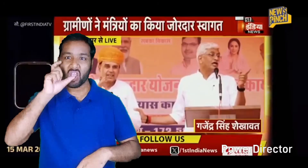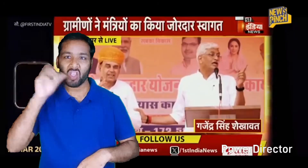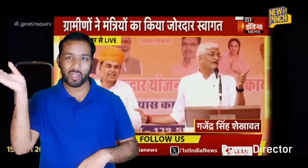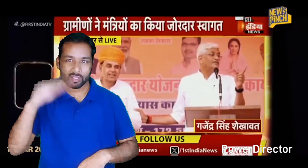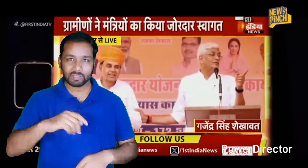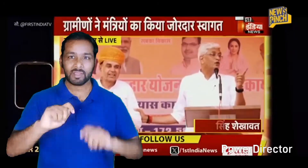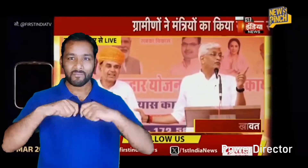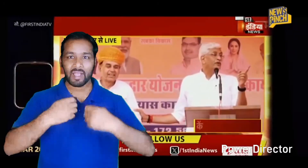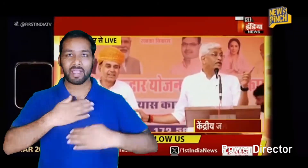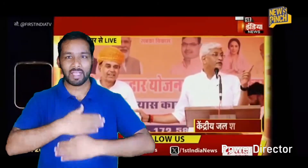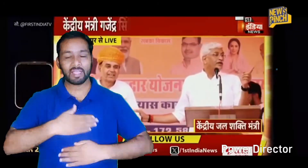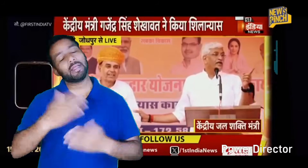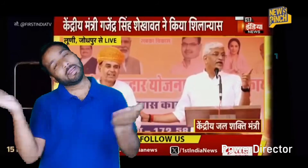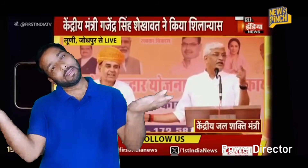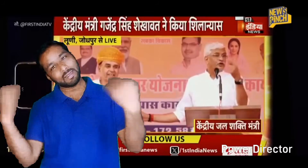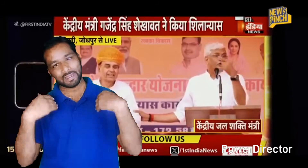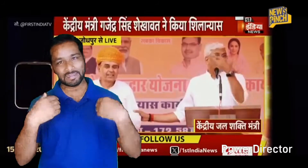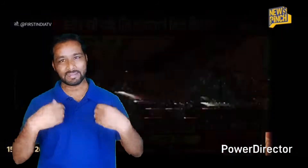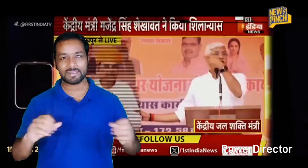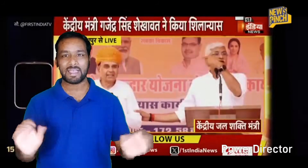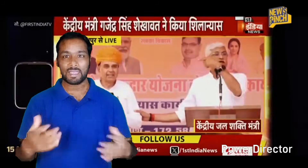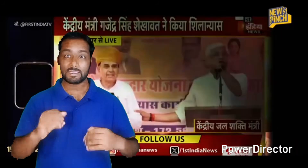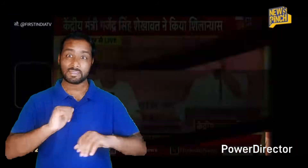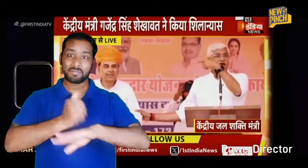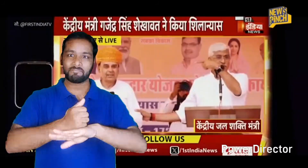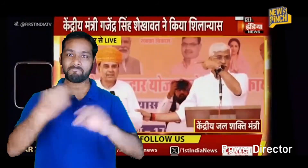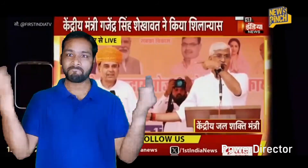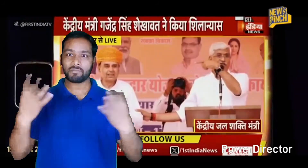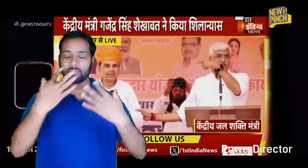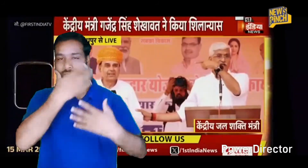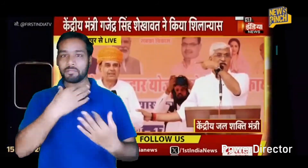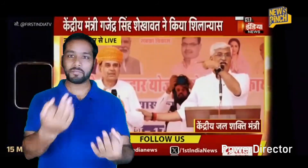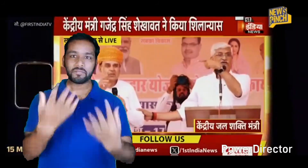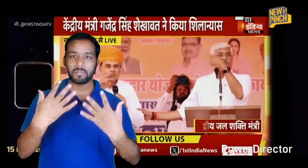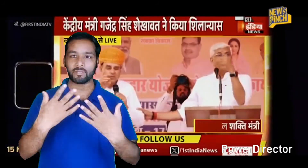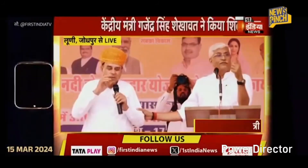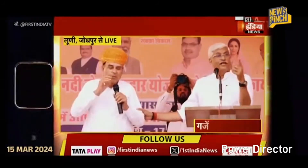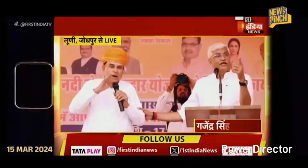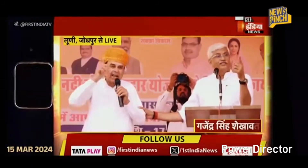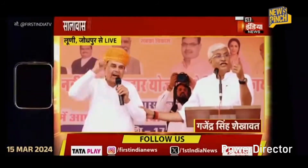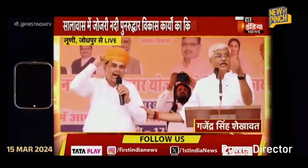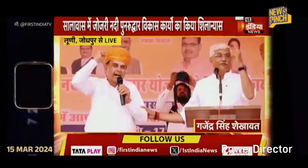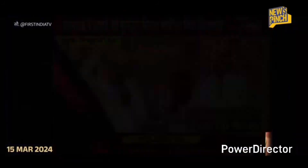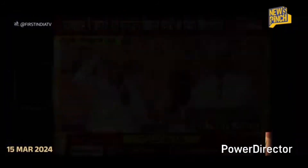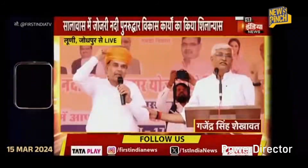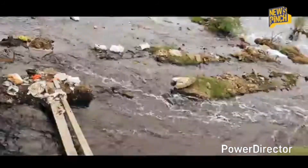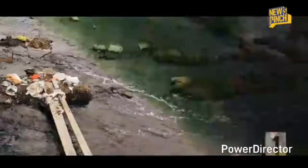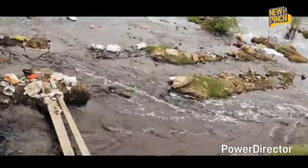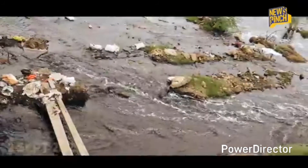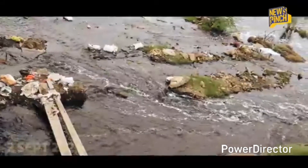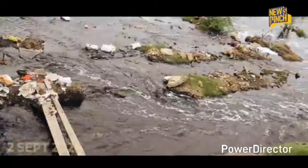इस सालावास में लोग पिकनिक मनाने के लिए और कॉफी पीने के लिए आएंगे, यहाँ पर जो है इस तरह का रिवर फ्रंट बनेगा।